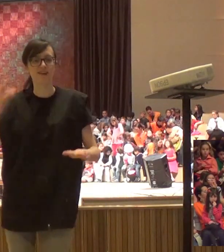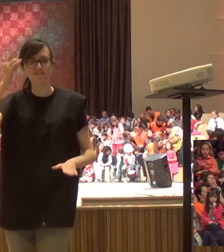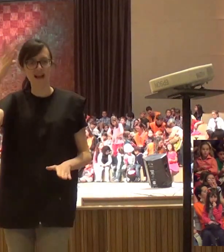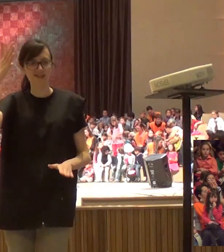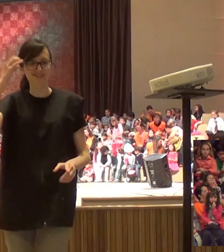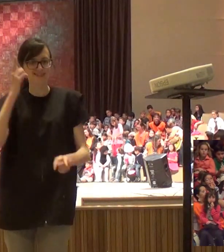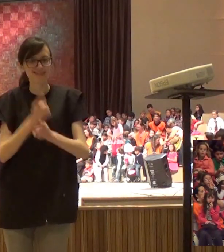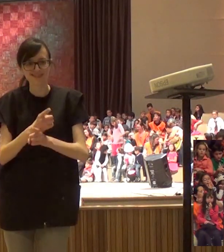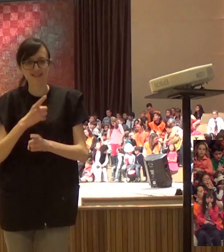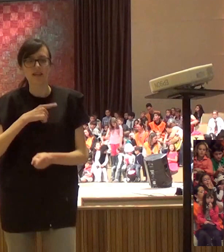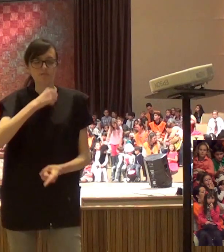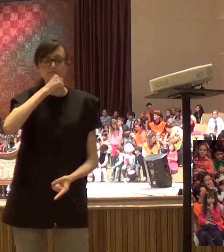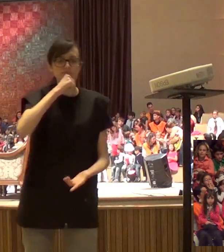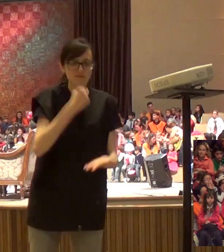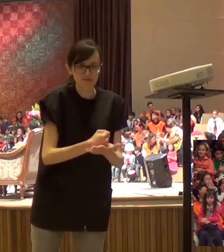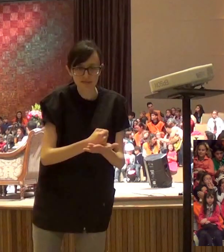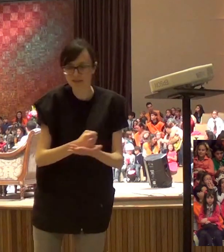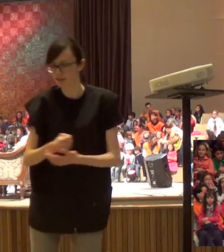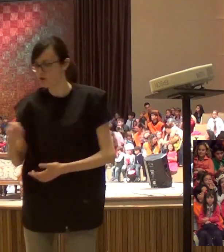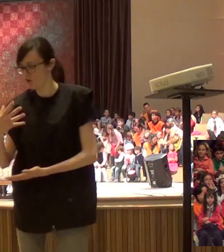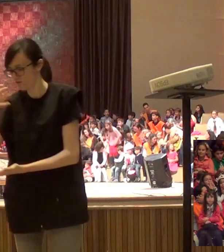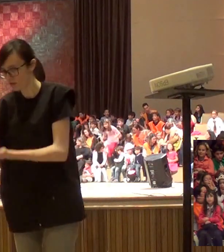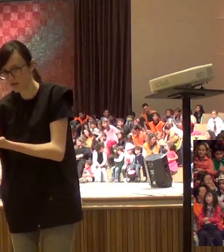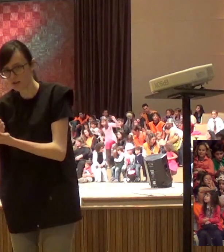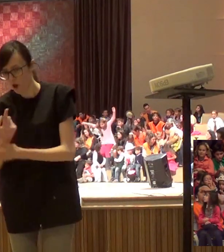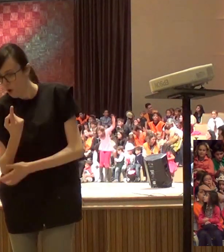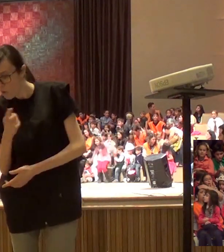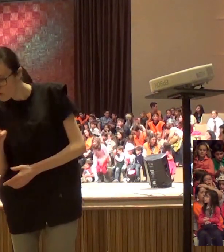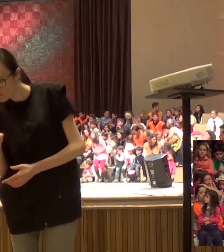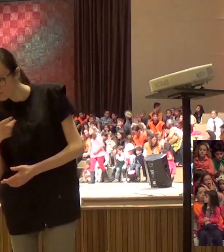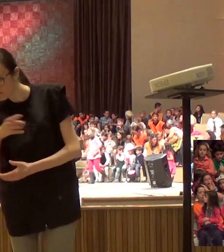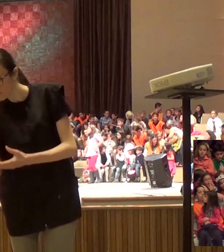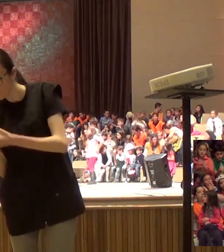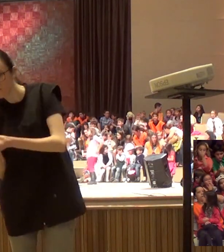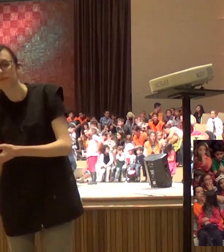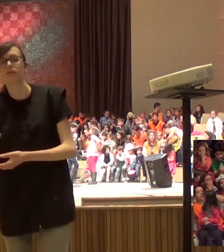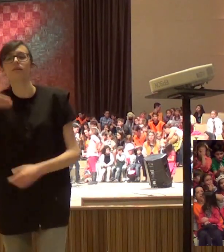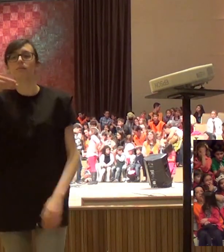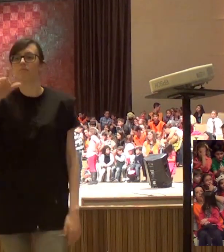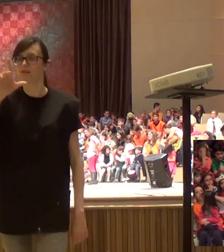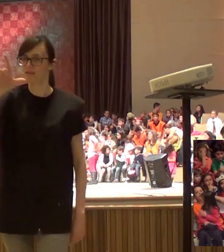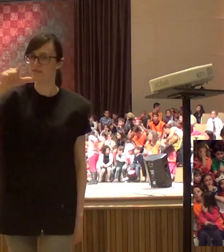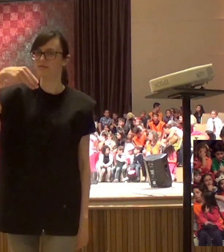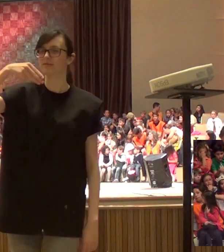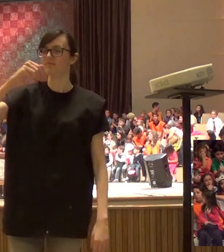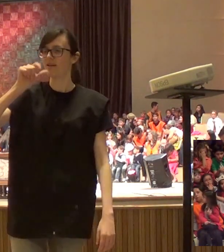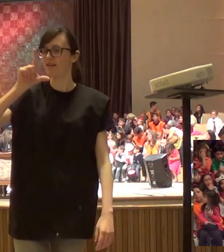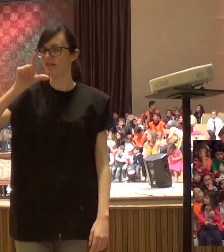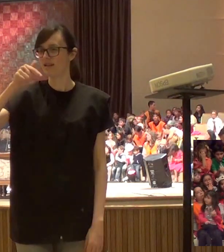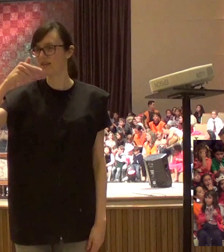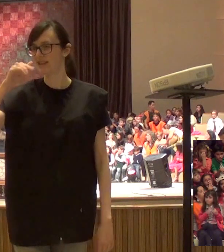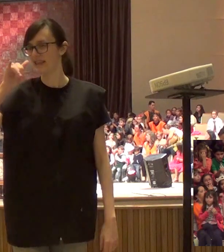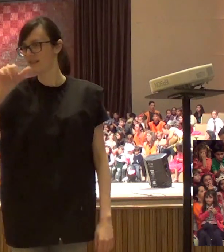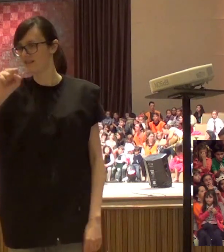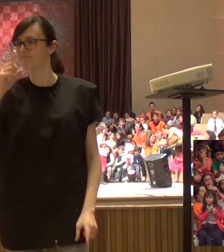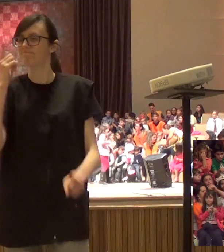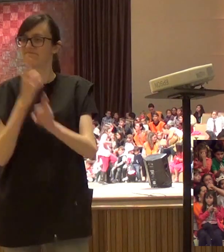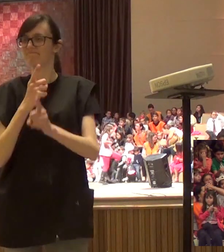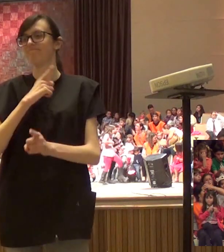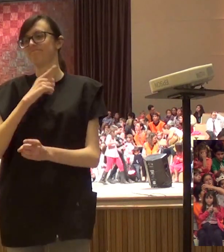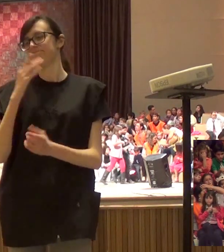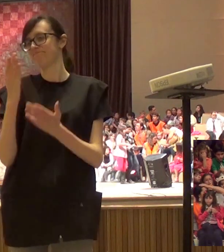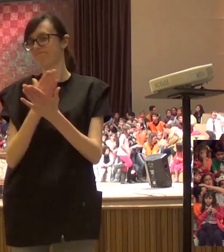do Antigo Testamento. Então, você abre a sua Bíblia mais ou menos no meio, aí você acha aquela folhazinha que tem assim escrita Novo